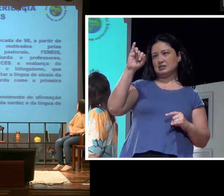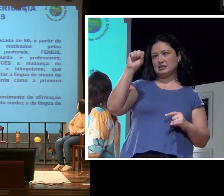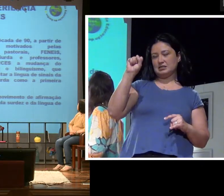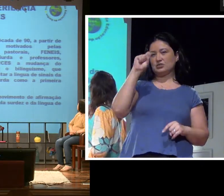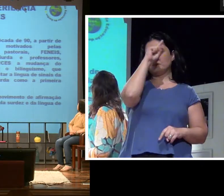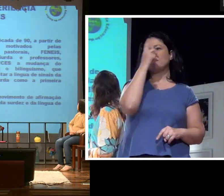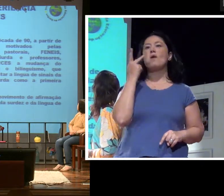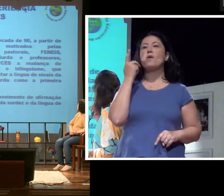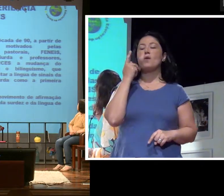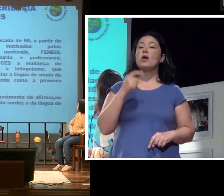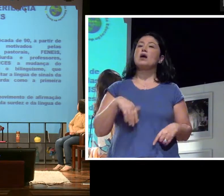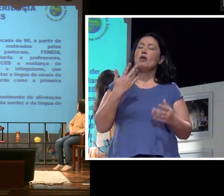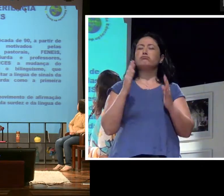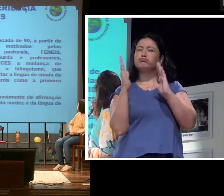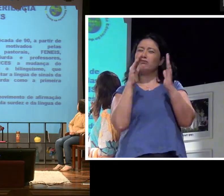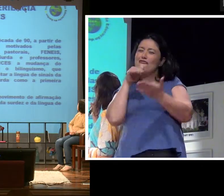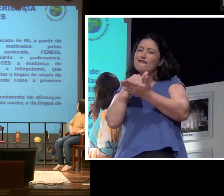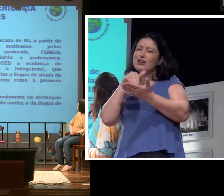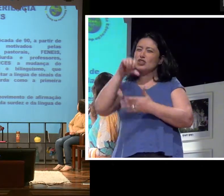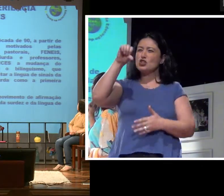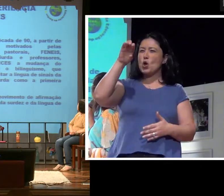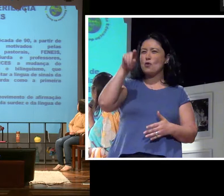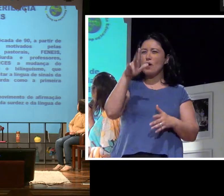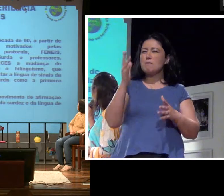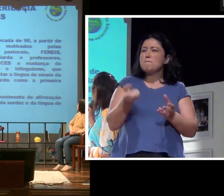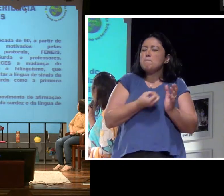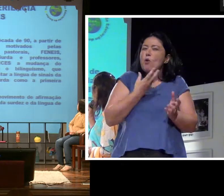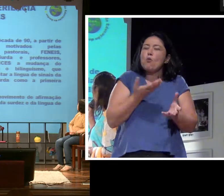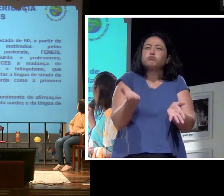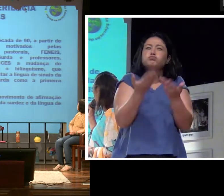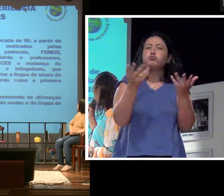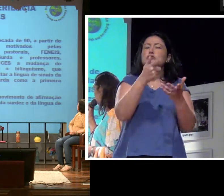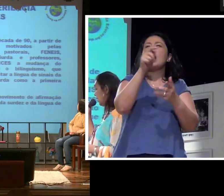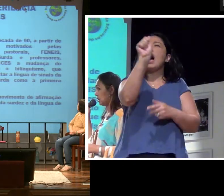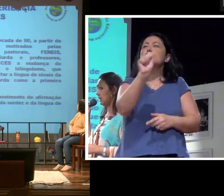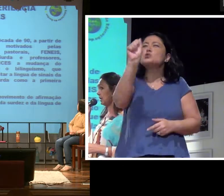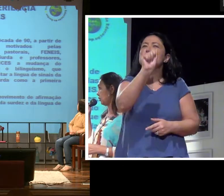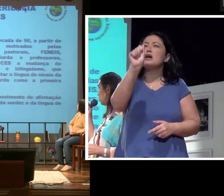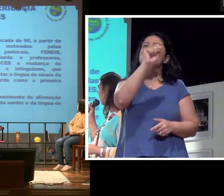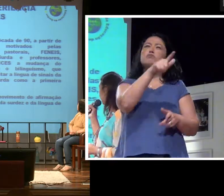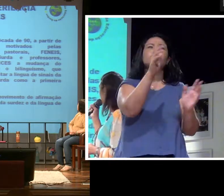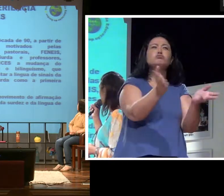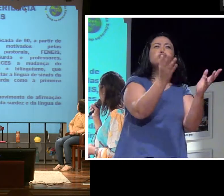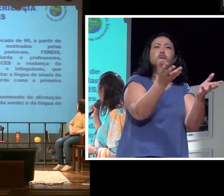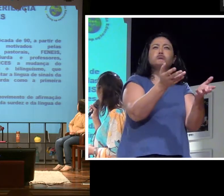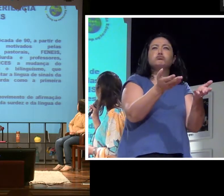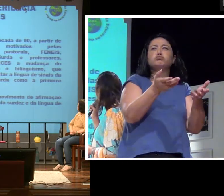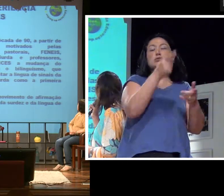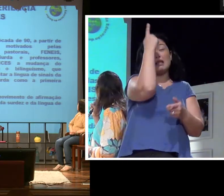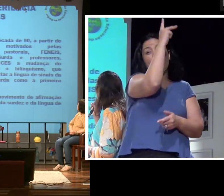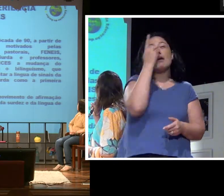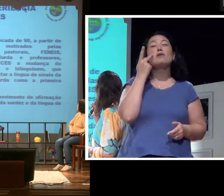No final da década de 90, a partir de movimentos motivados pelas associações de surdo do